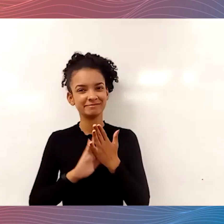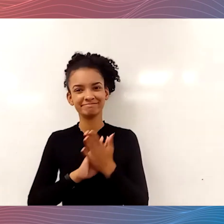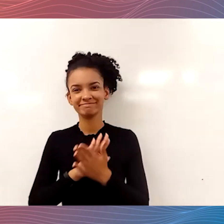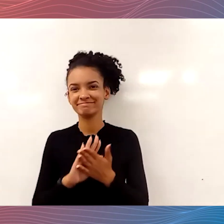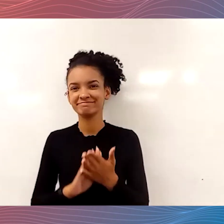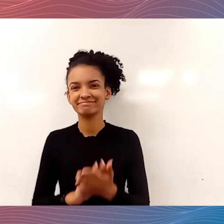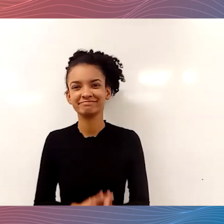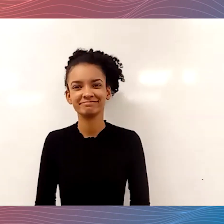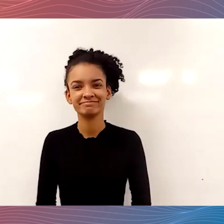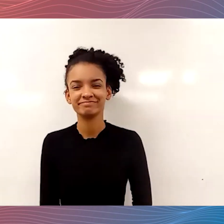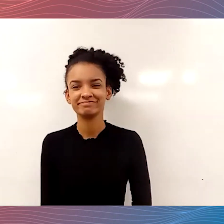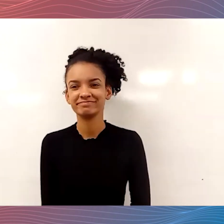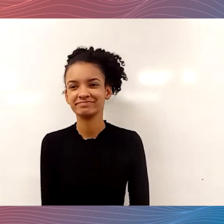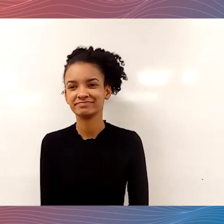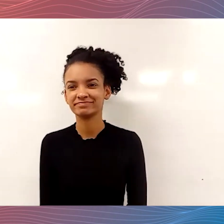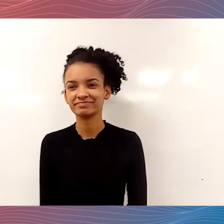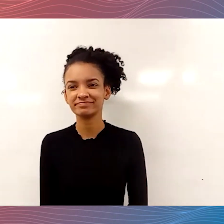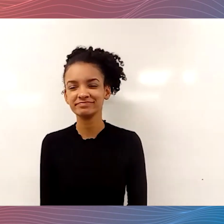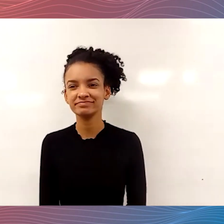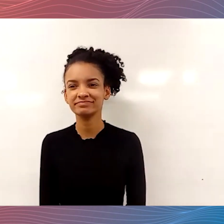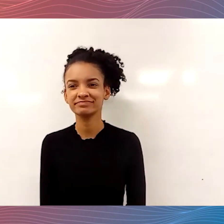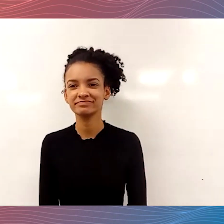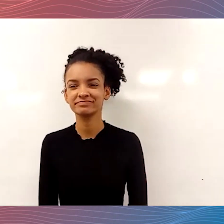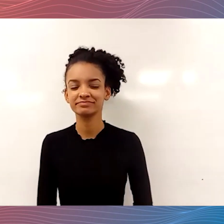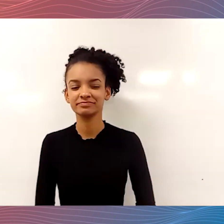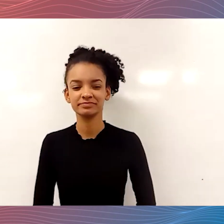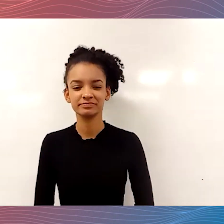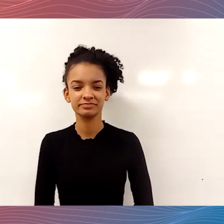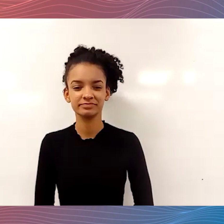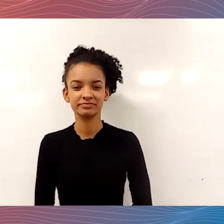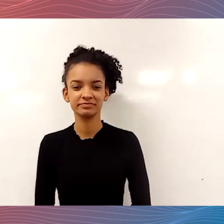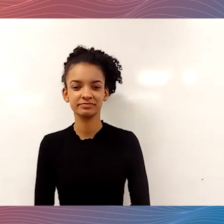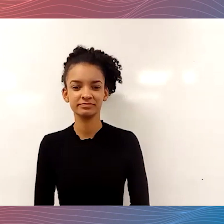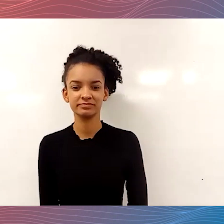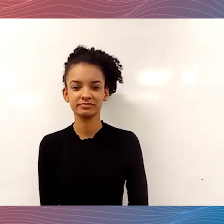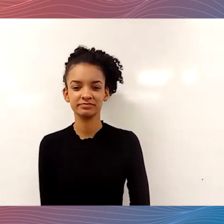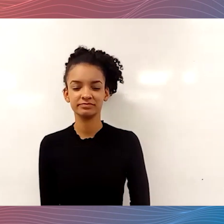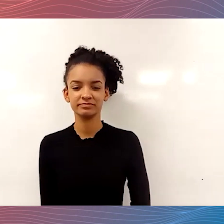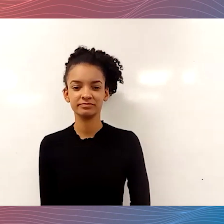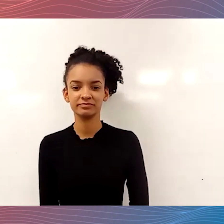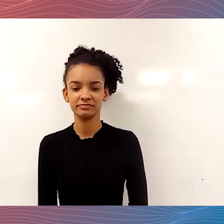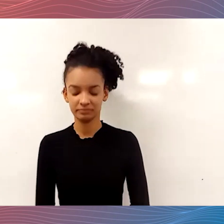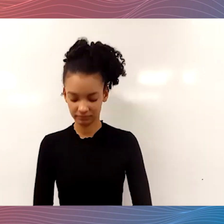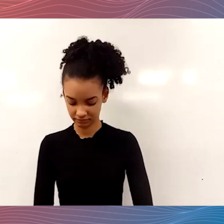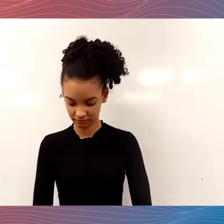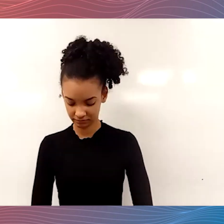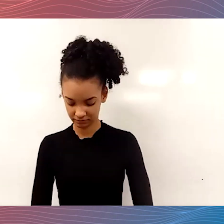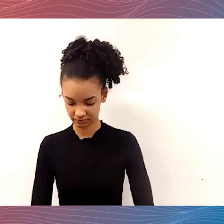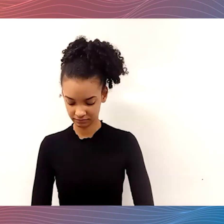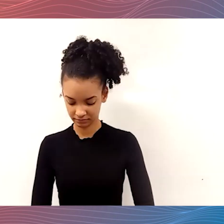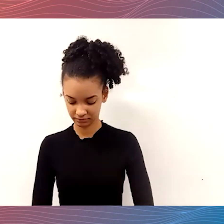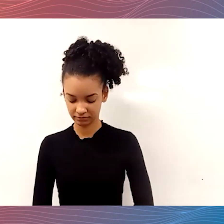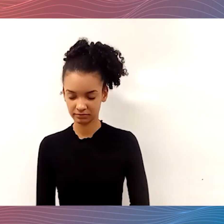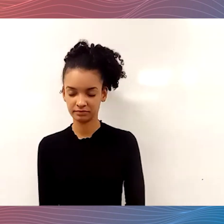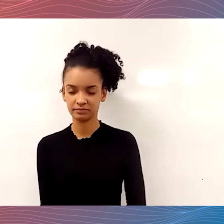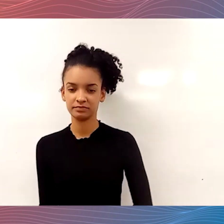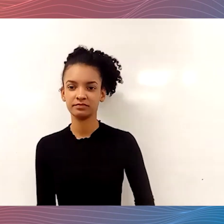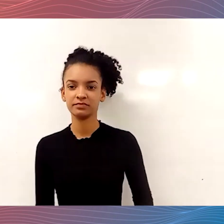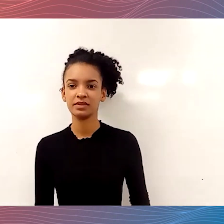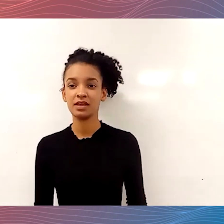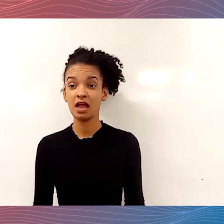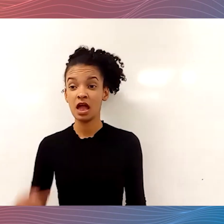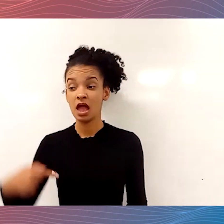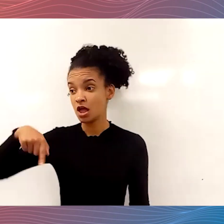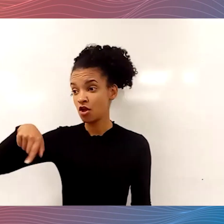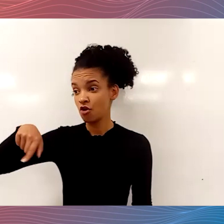No primeiro dia levaram ele para essa alimentação, sentado do lado de pessoa que está comendo. Ele falou, pelo amor de Deus, eu me irrito